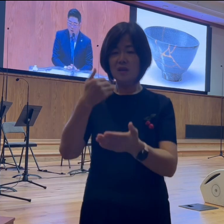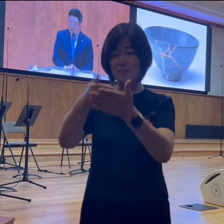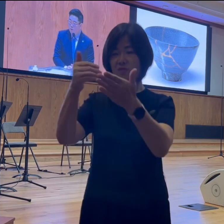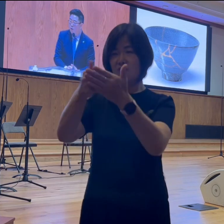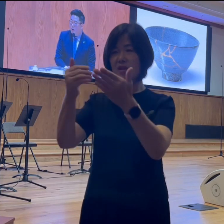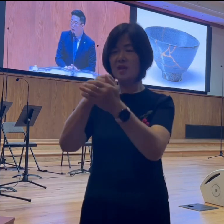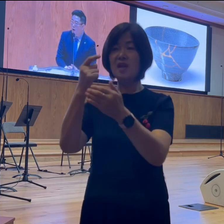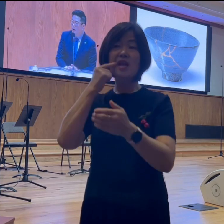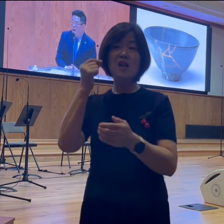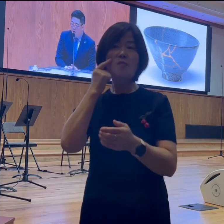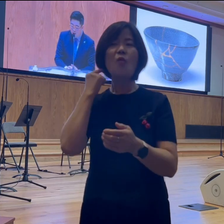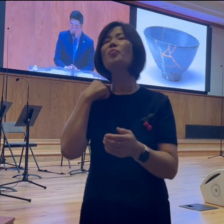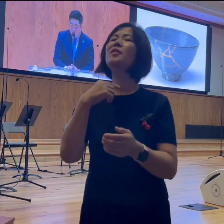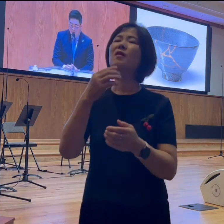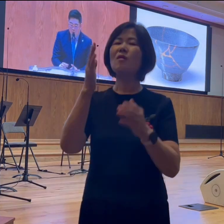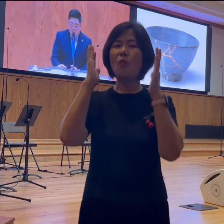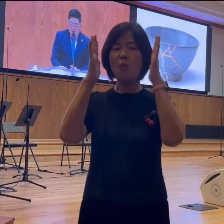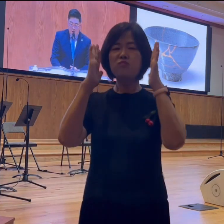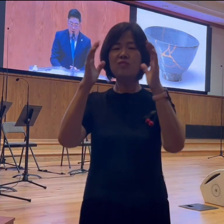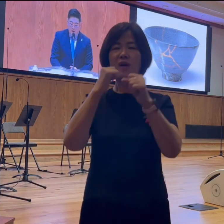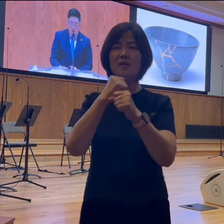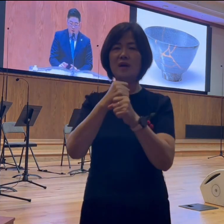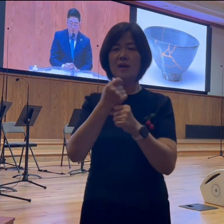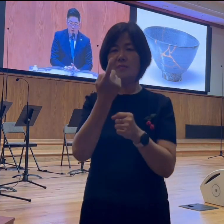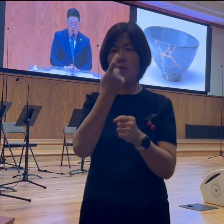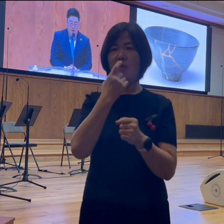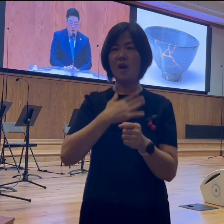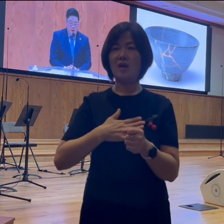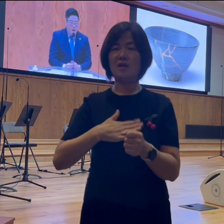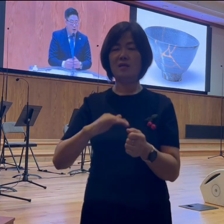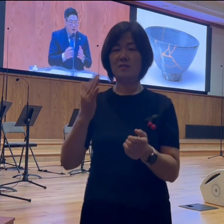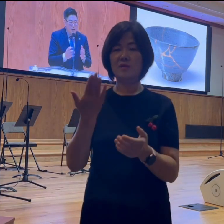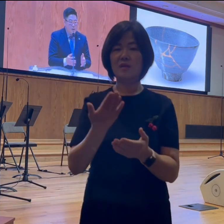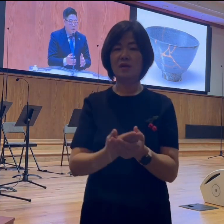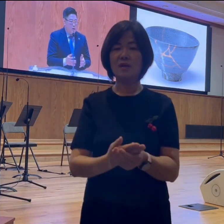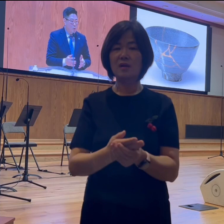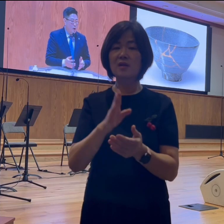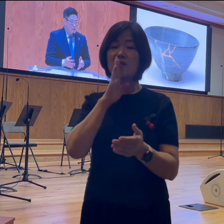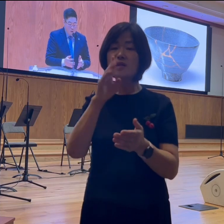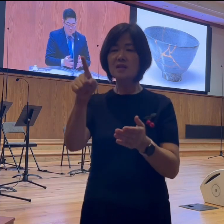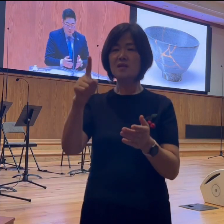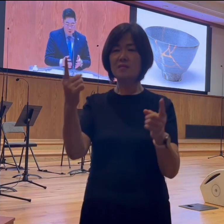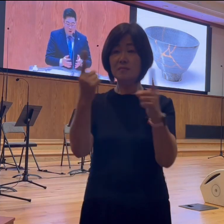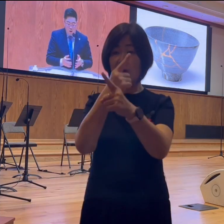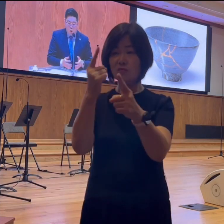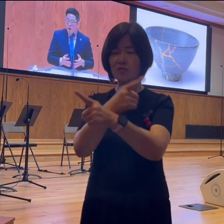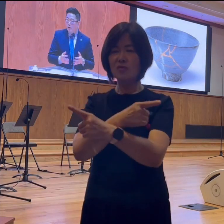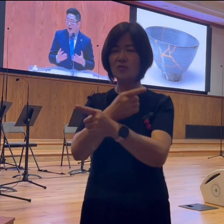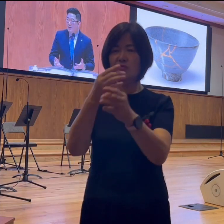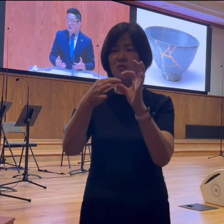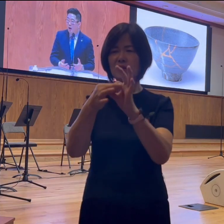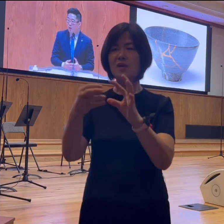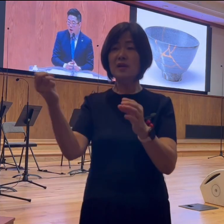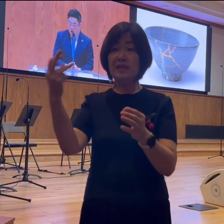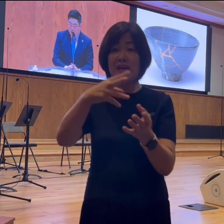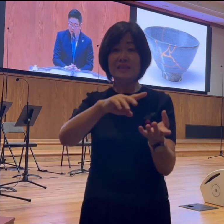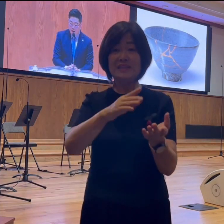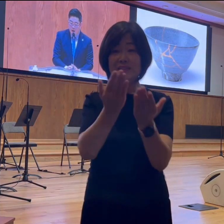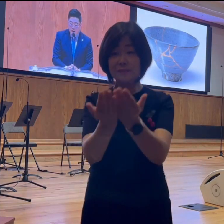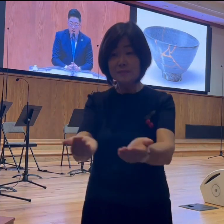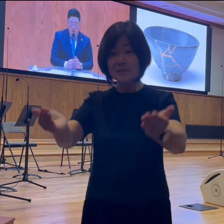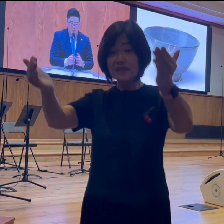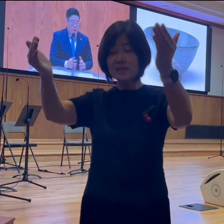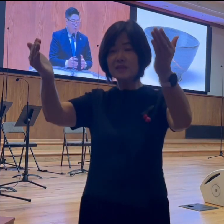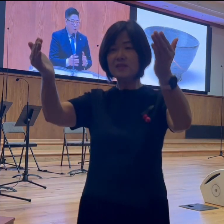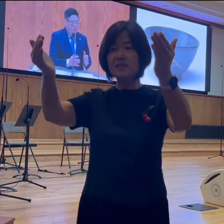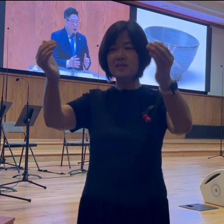대해서 공부하다가 이 킨스키 공법에 대해 알게 되었습니다. 근데 이 킨스키를 통해서 소위 다시 태어난 이